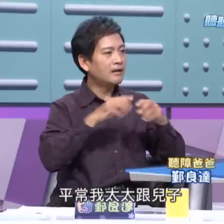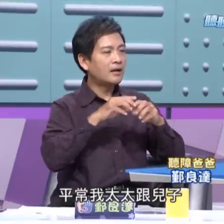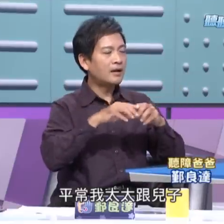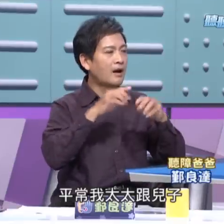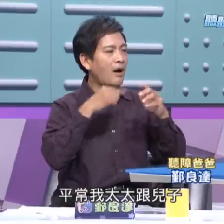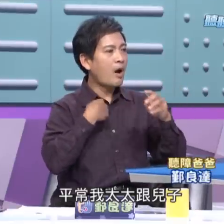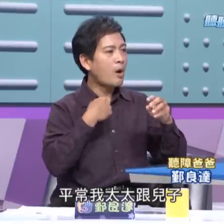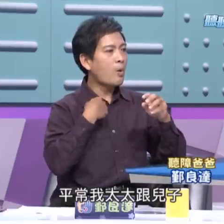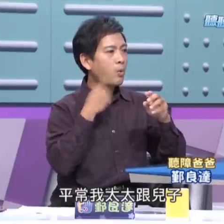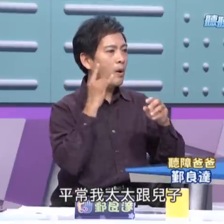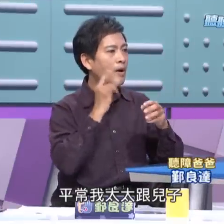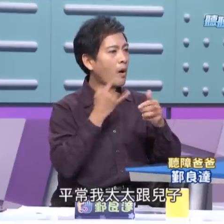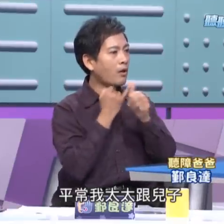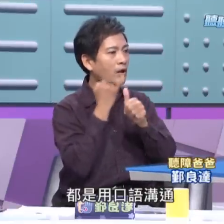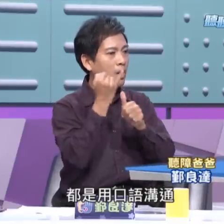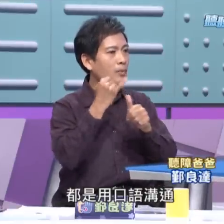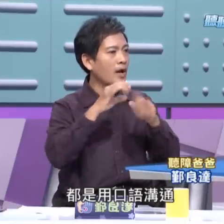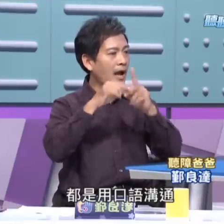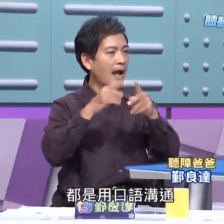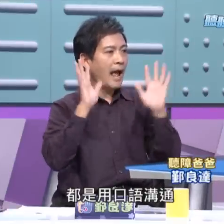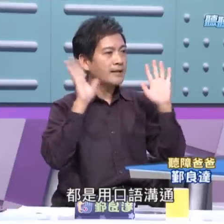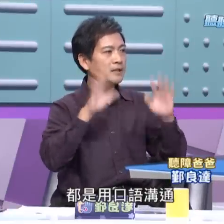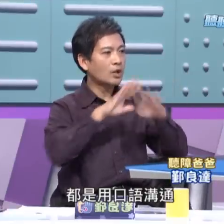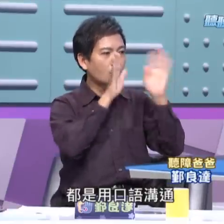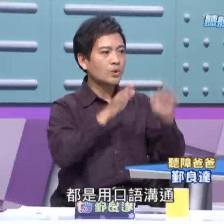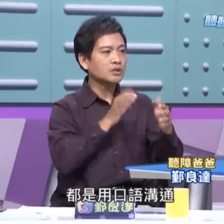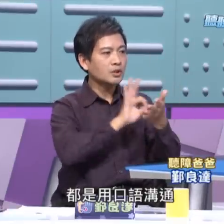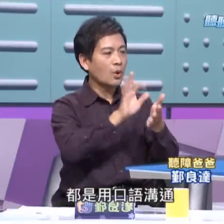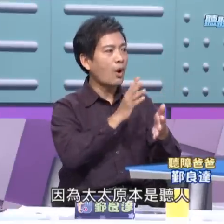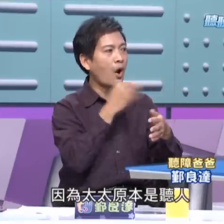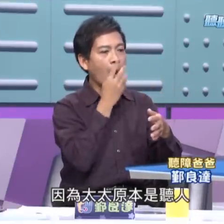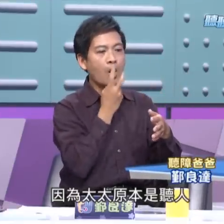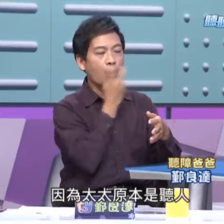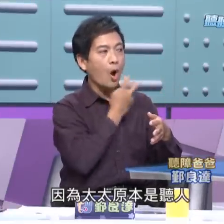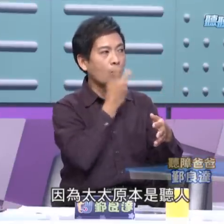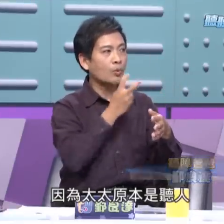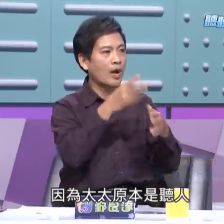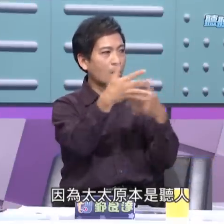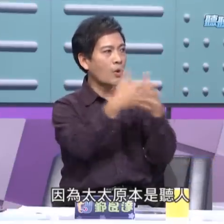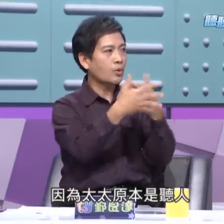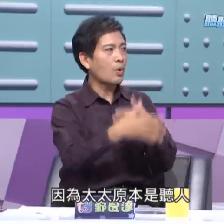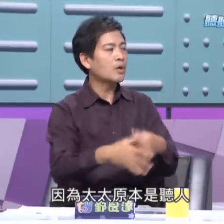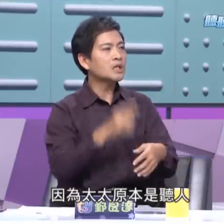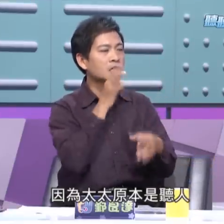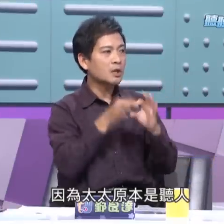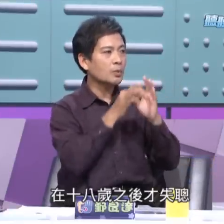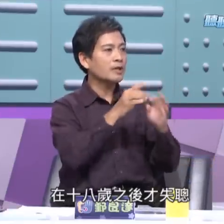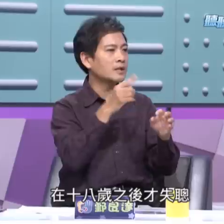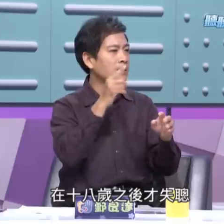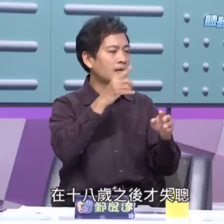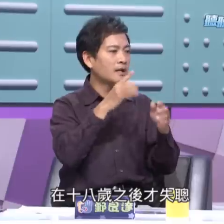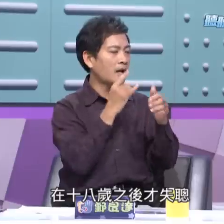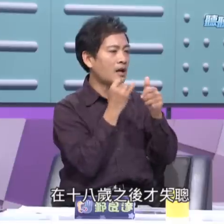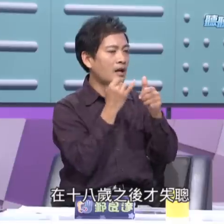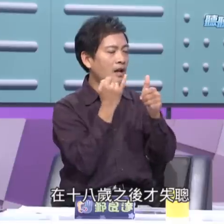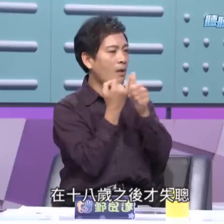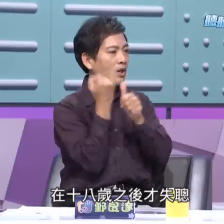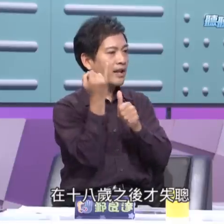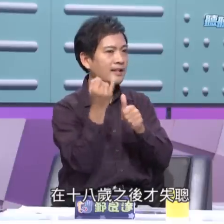常啊，我太太跟儿子都是用口语沟通，因为太太原本是听人，在18岁之后才失聪，